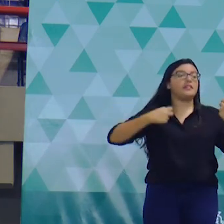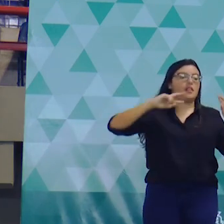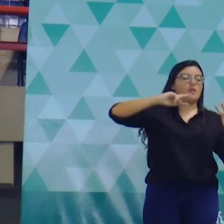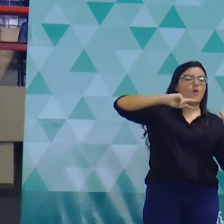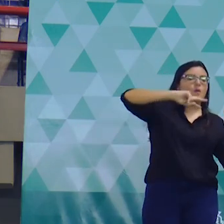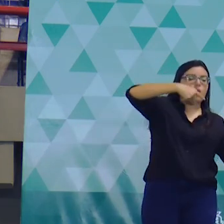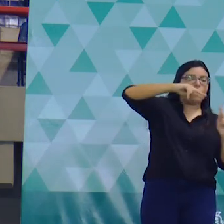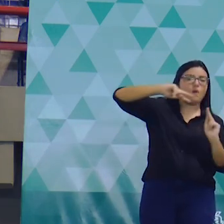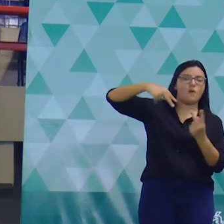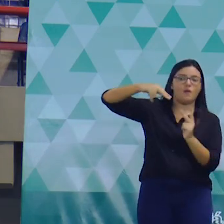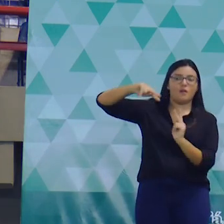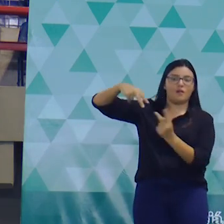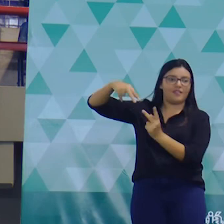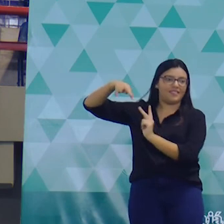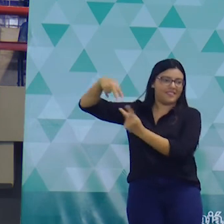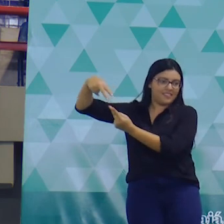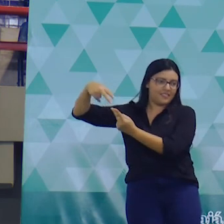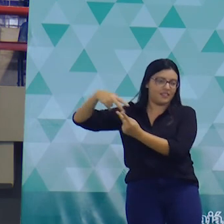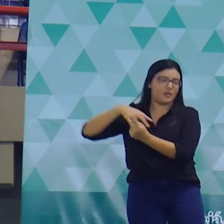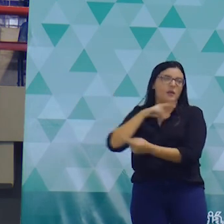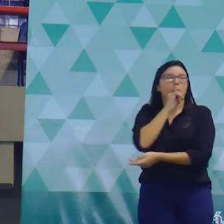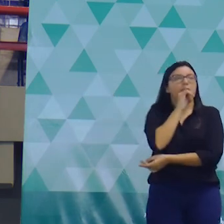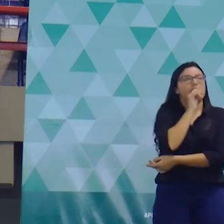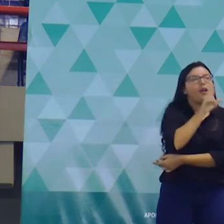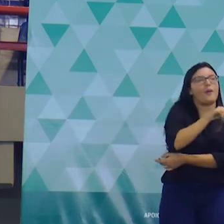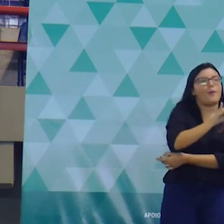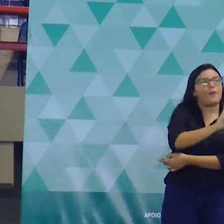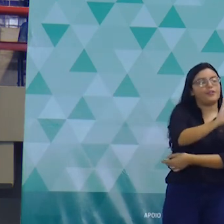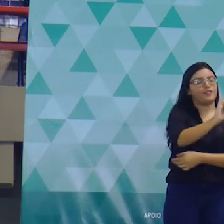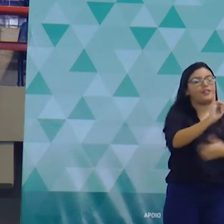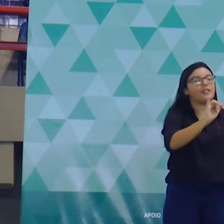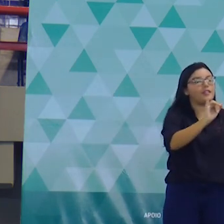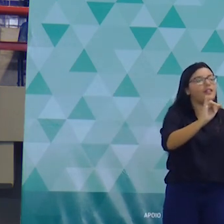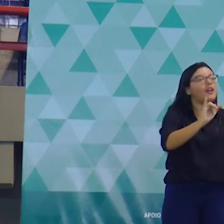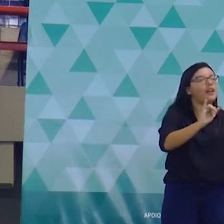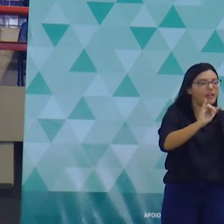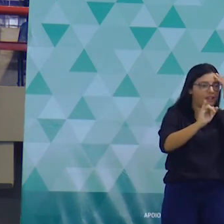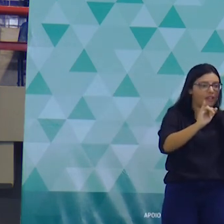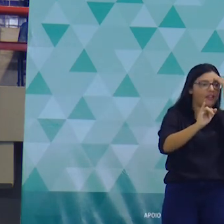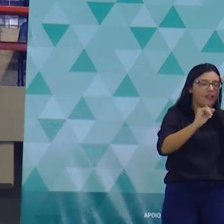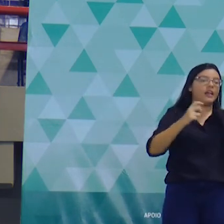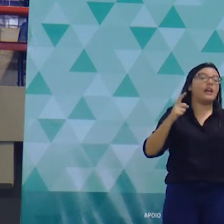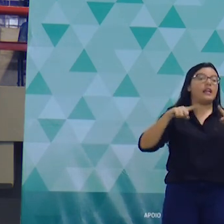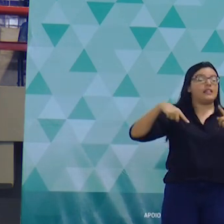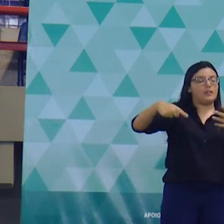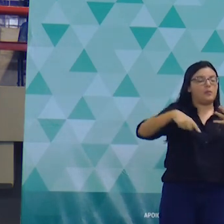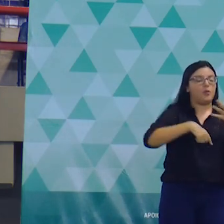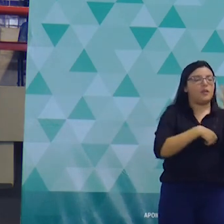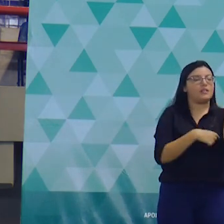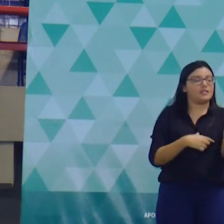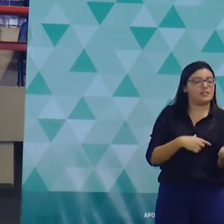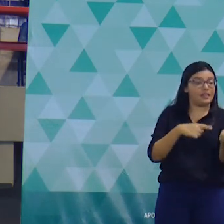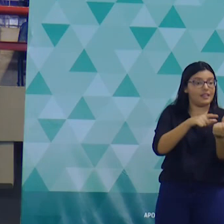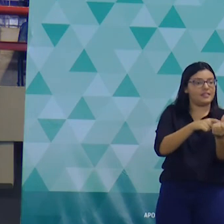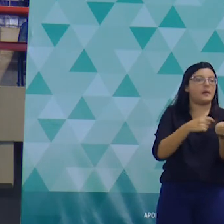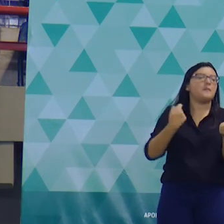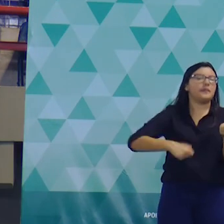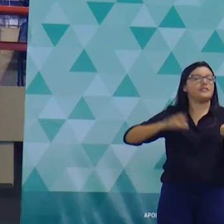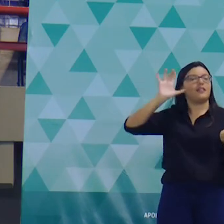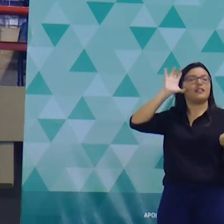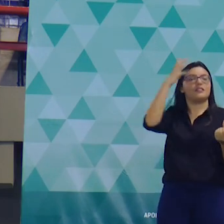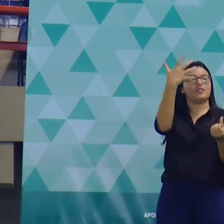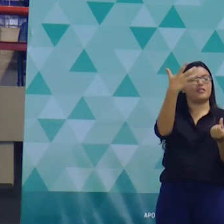proporção, converter a unidade para a unidade que a questão quer. Depois é só executar. Então a equação já está